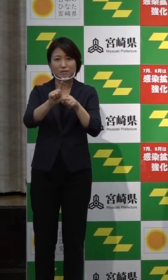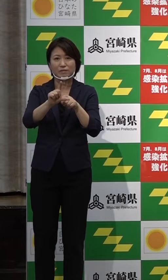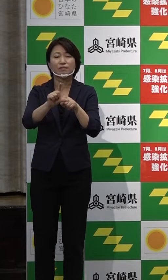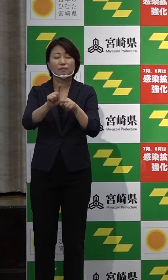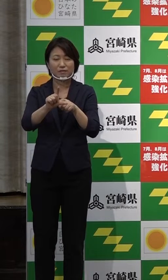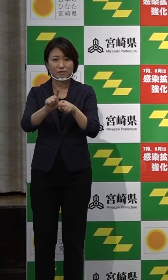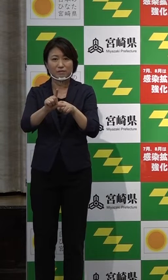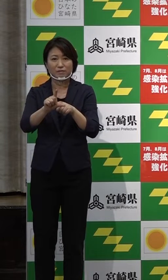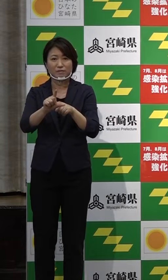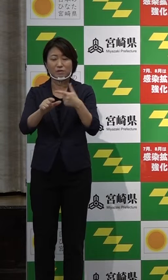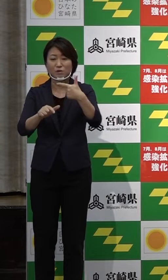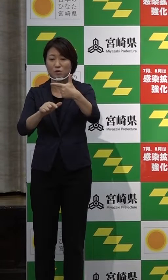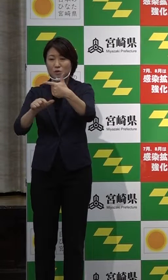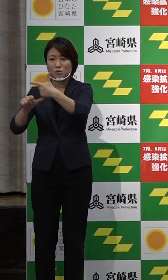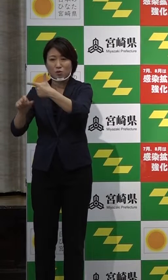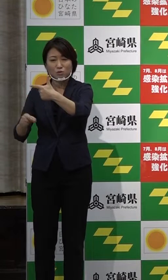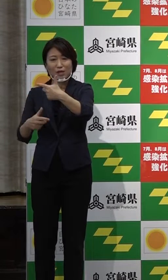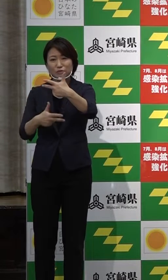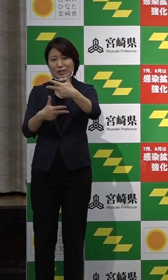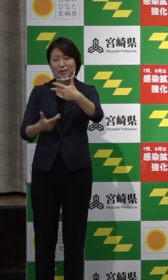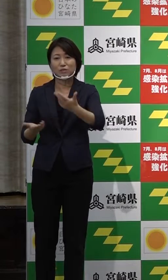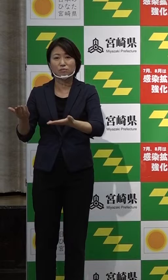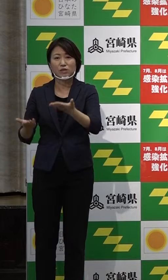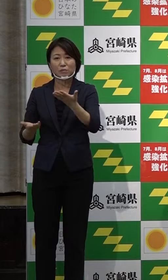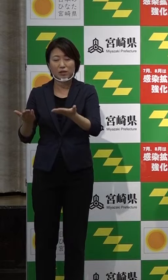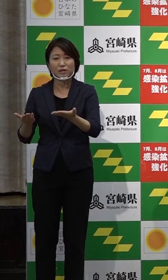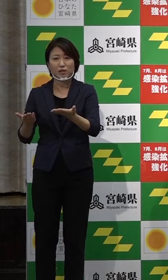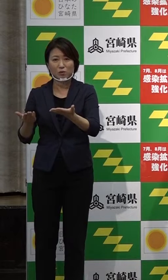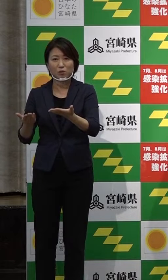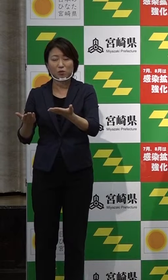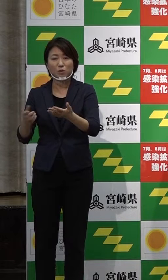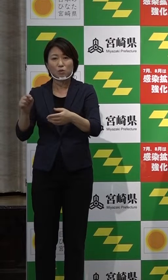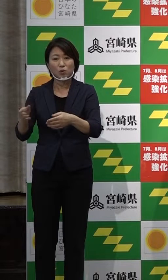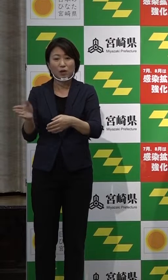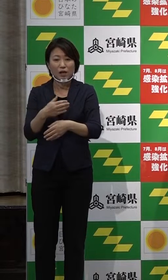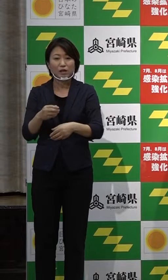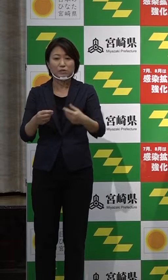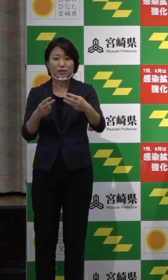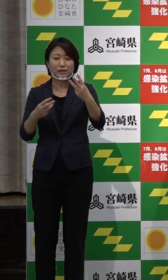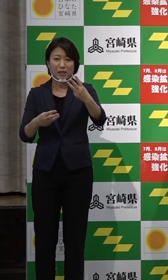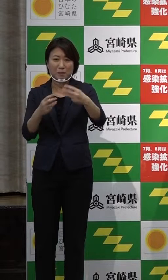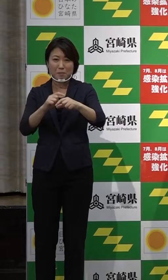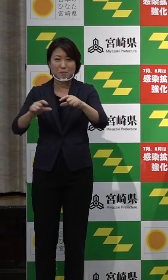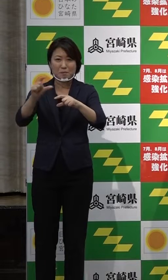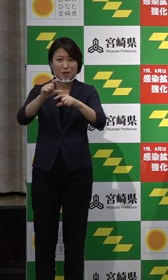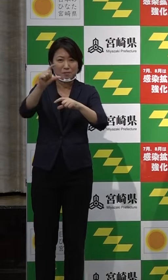。この6月7月を比べましても、7月は約3倍ということですね。